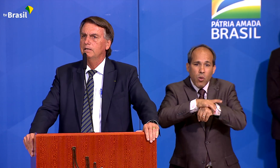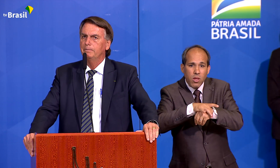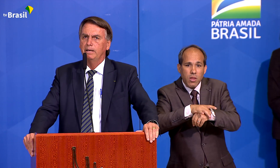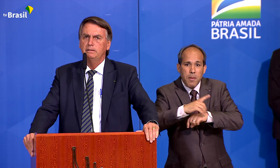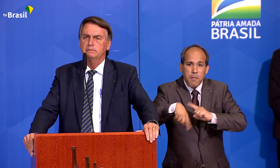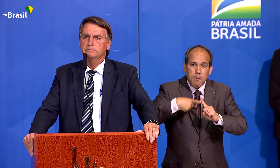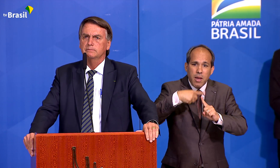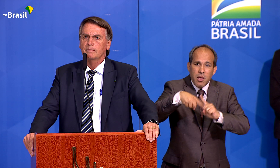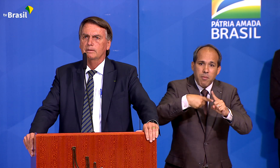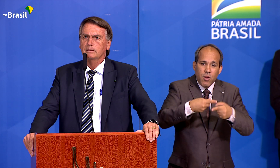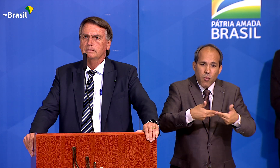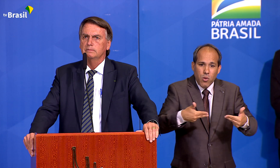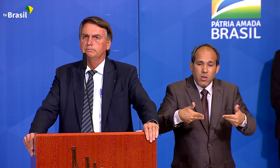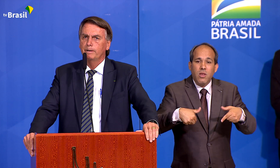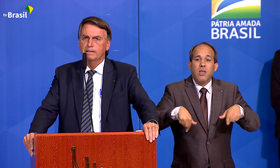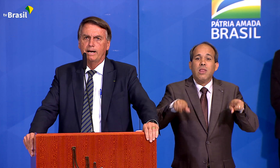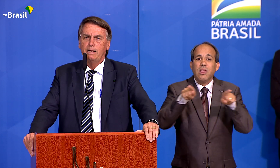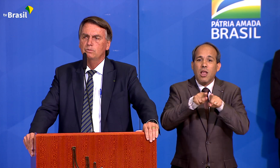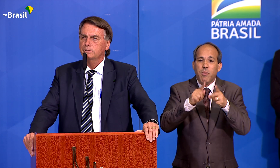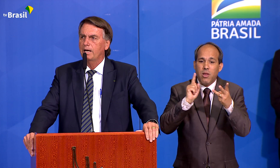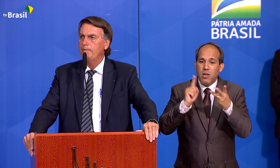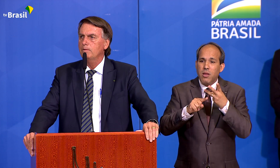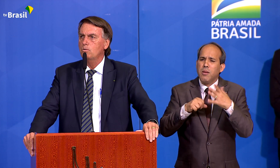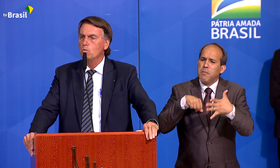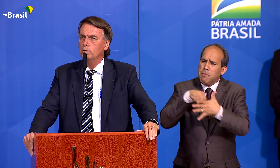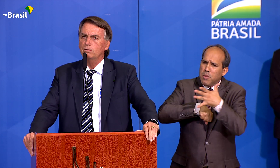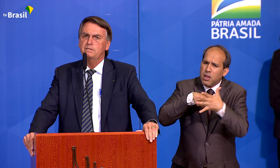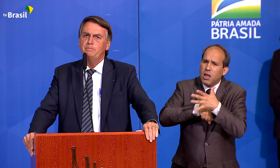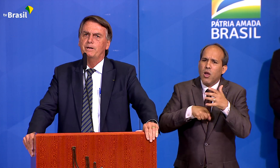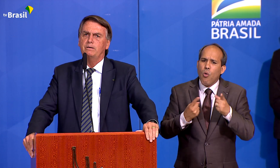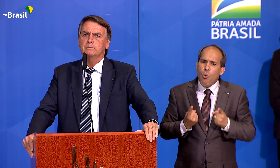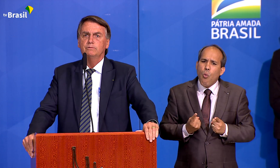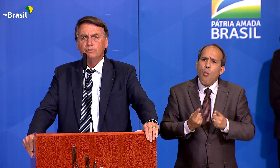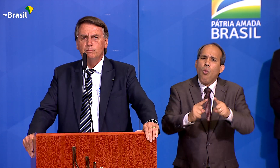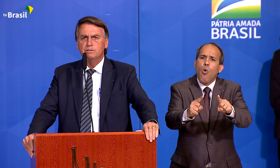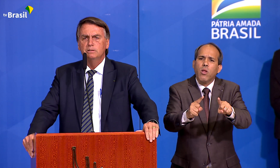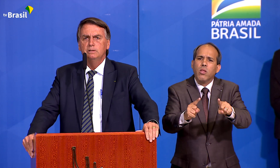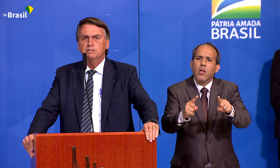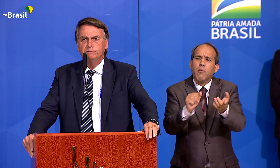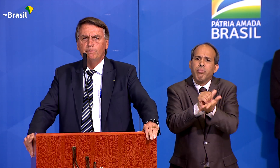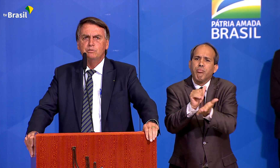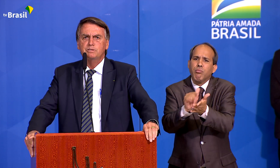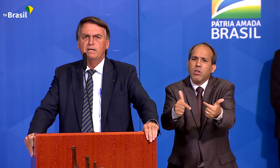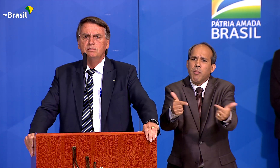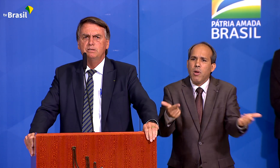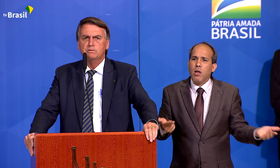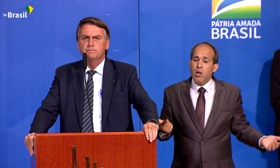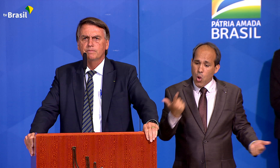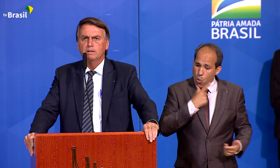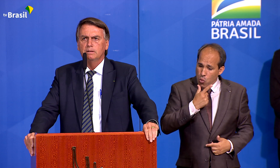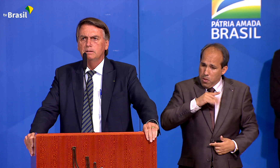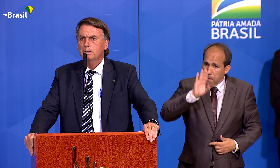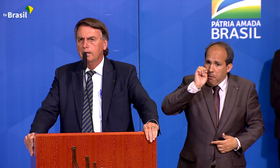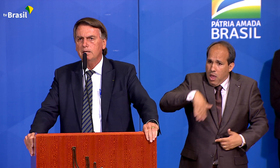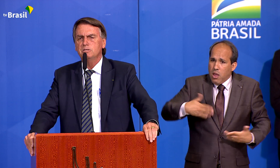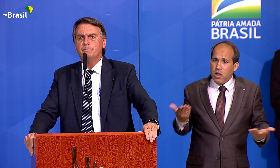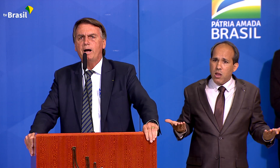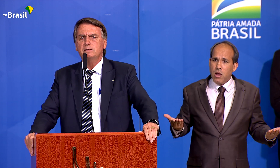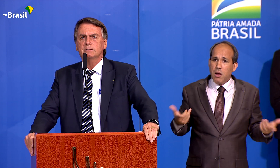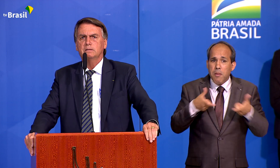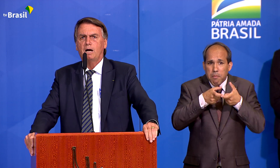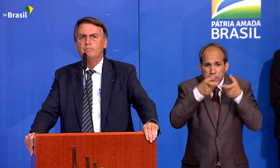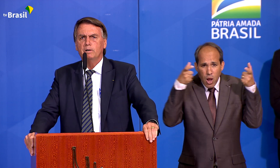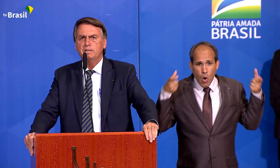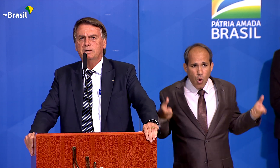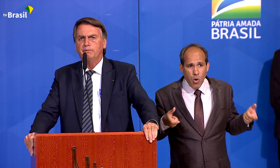e também brigar lutar contra o desemprego vamos tivemos sucesso nisso em